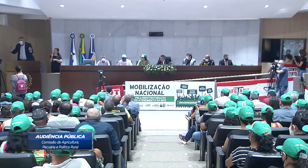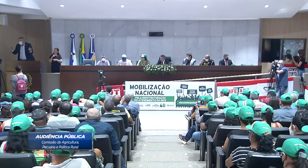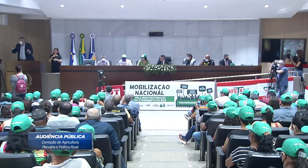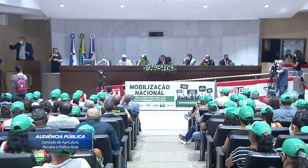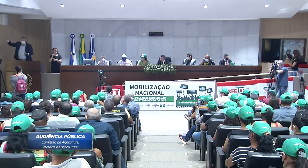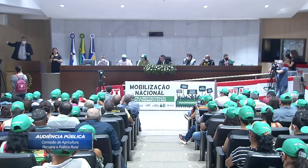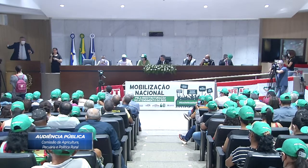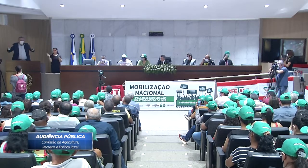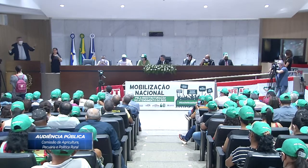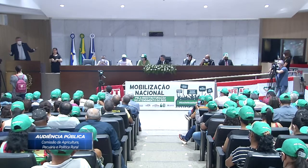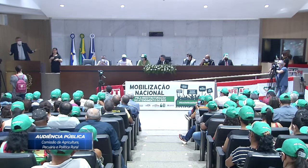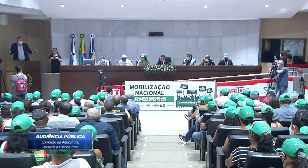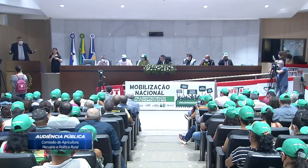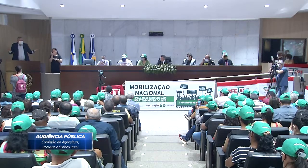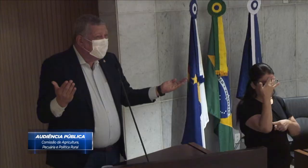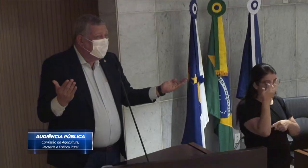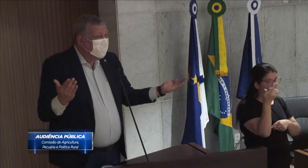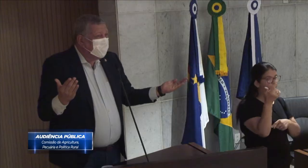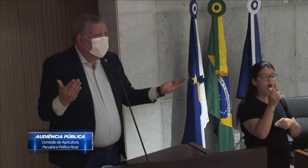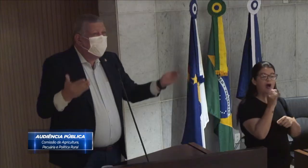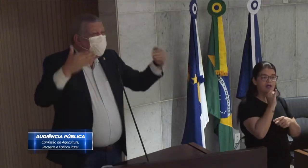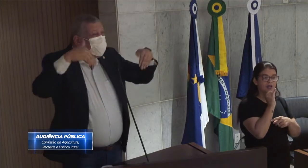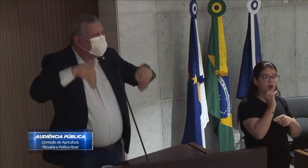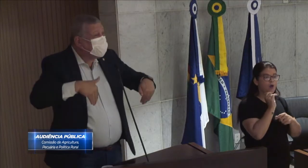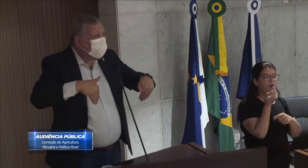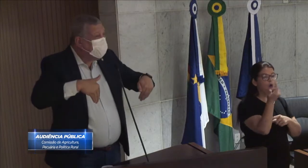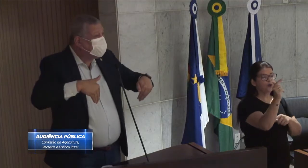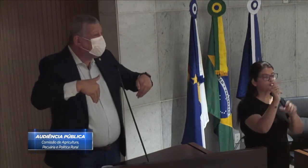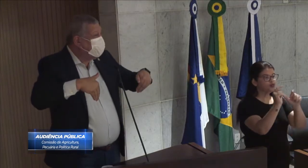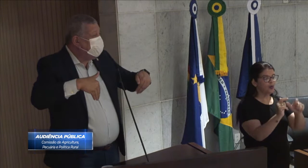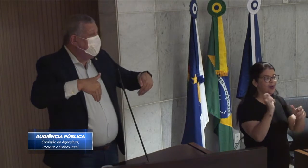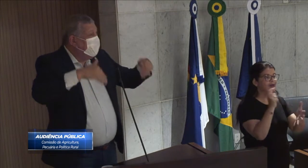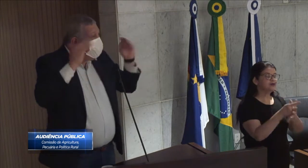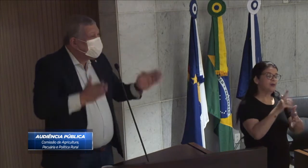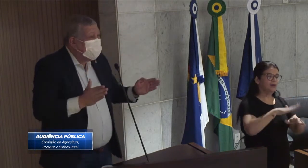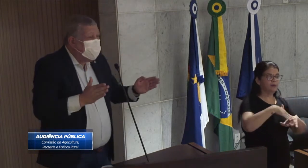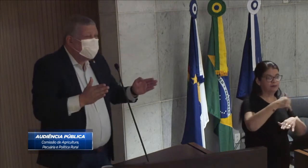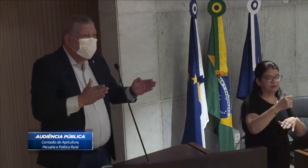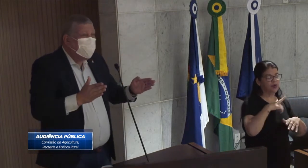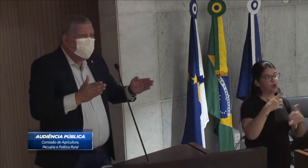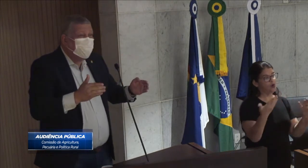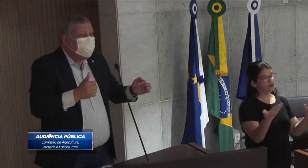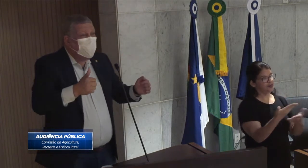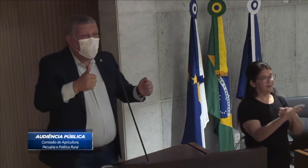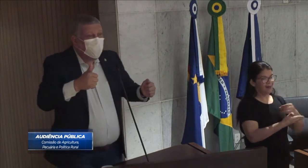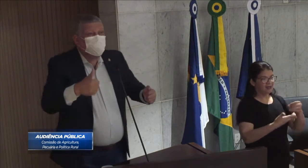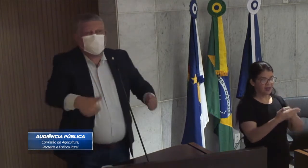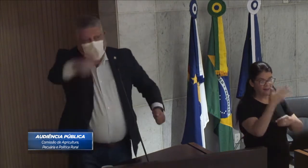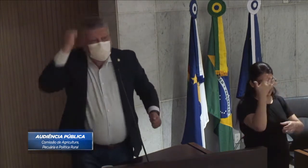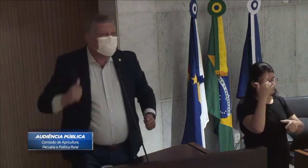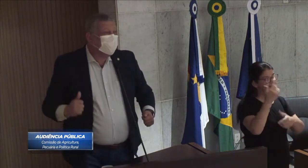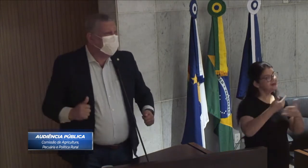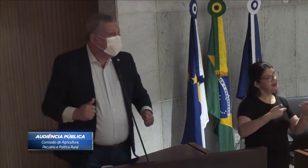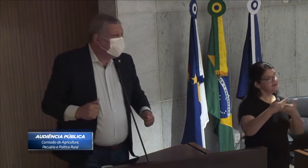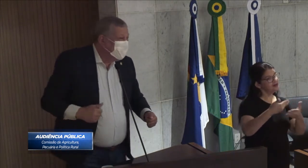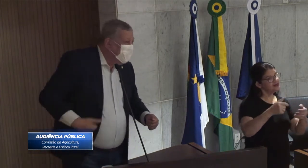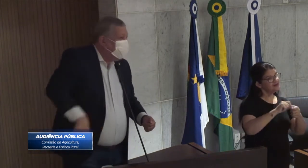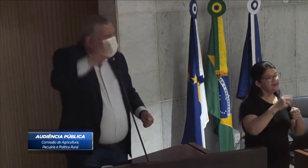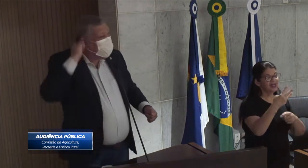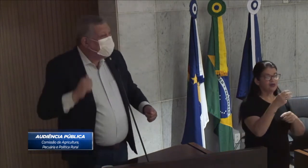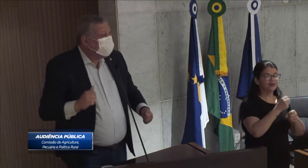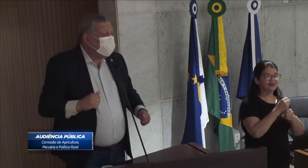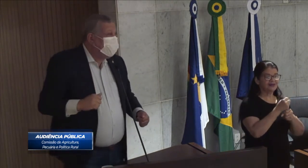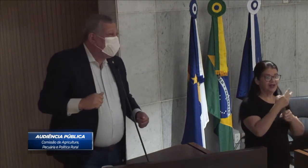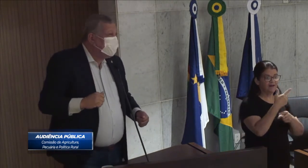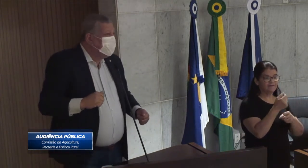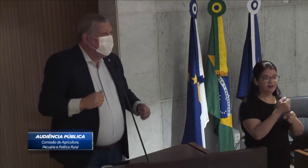porque outros órgãos pagam mais. Então a Previdência Social hoje tem basicamente os servidores que fizeram concurso há 30 anos atrás, há 20